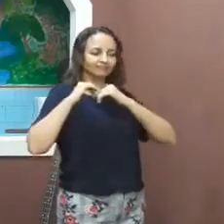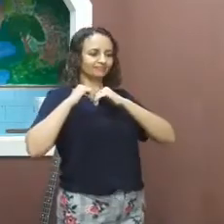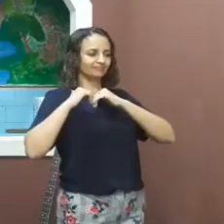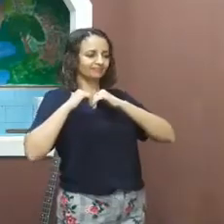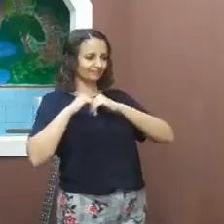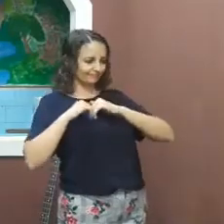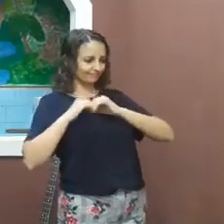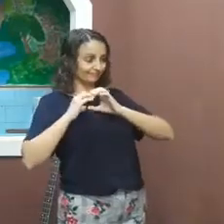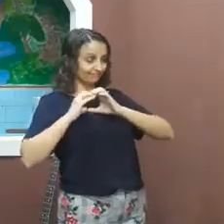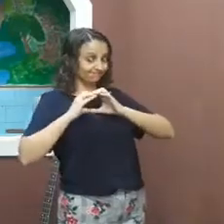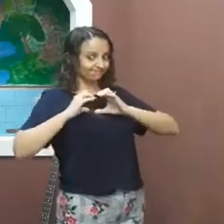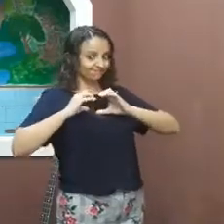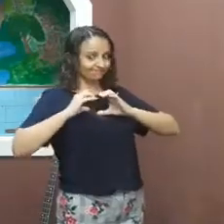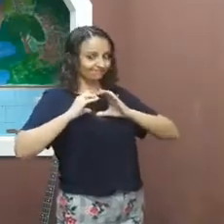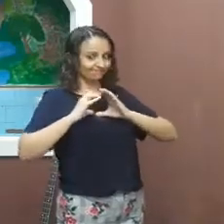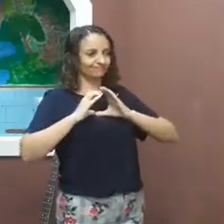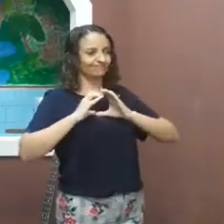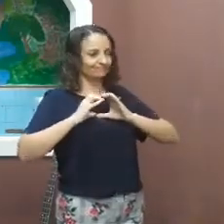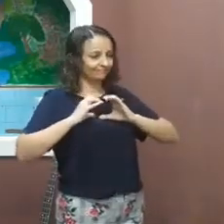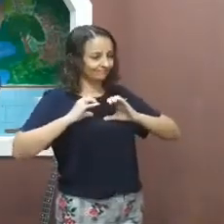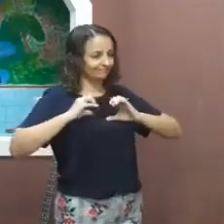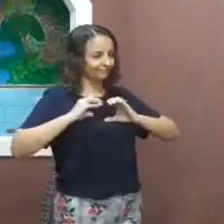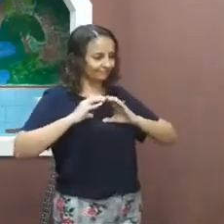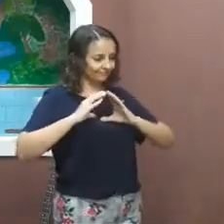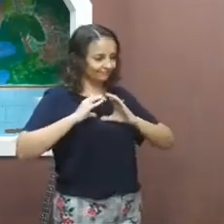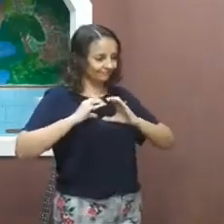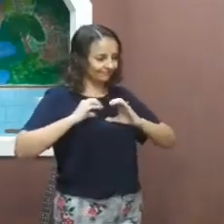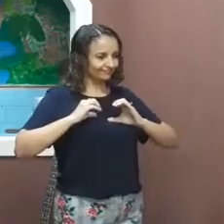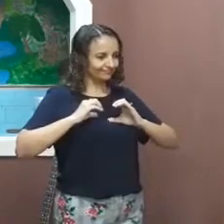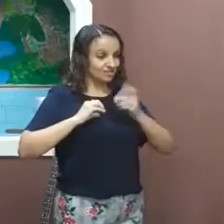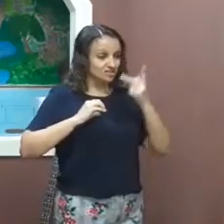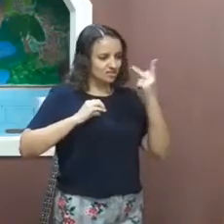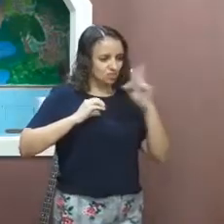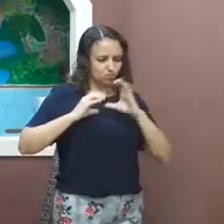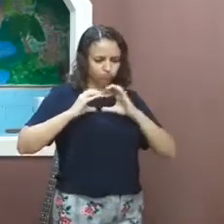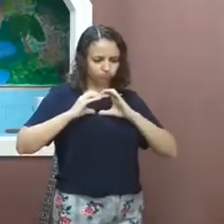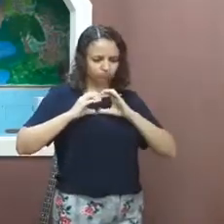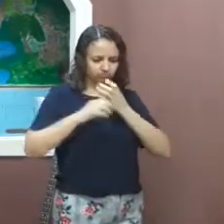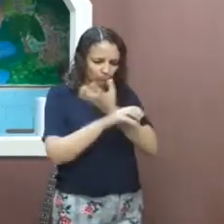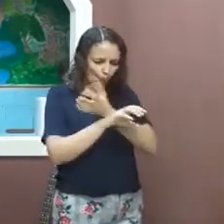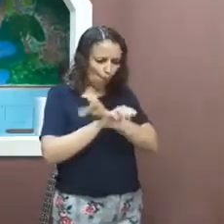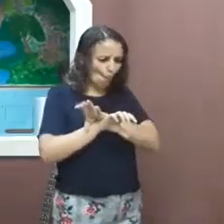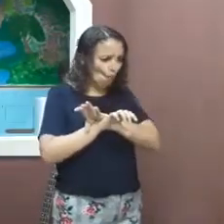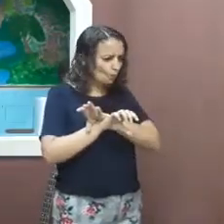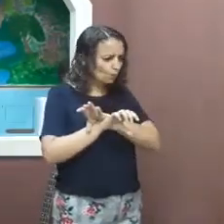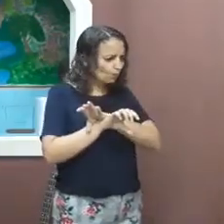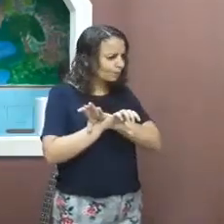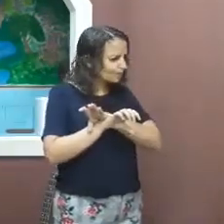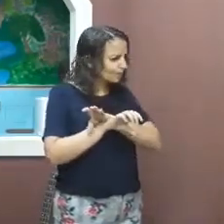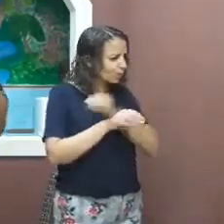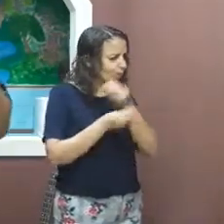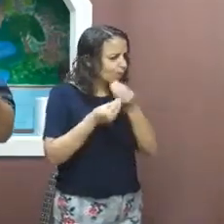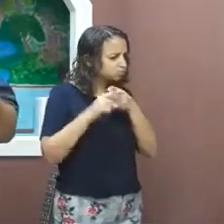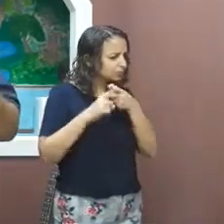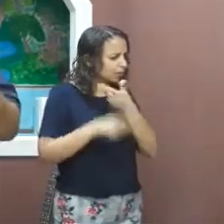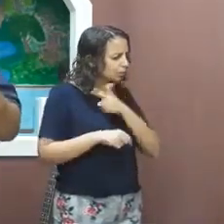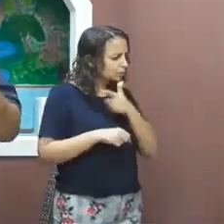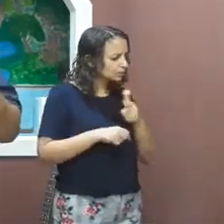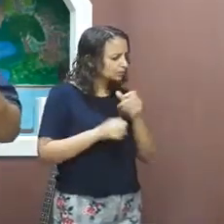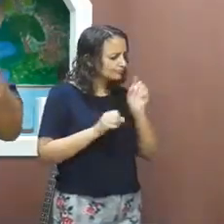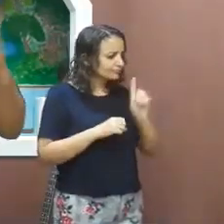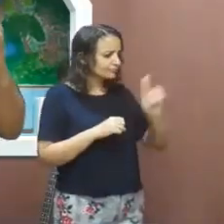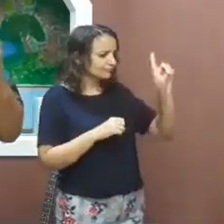imensurável, Ele é do tamanho do vazio do seu coração. Olha que mistério, é poético, é